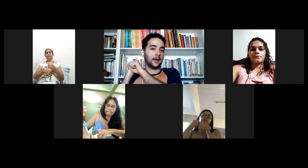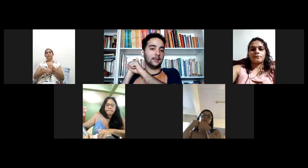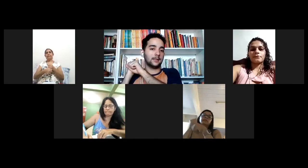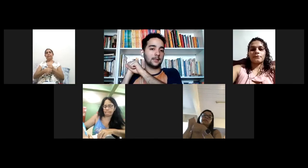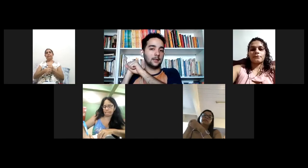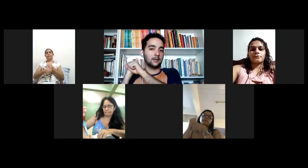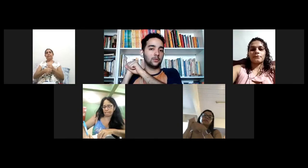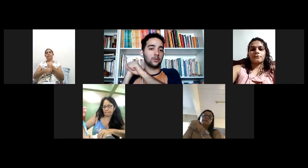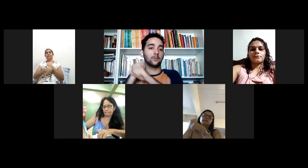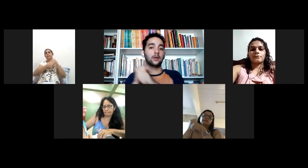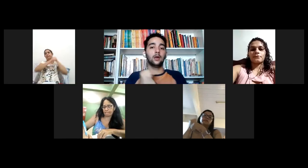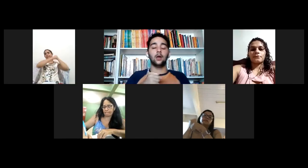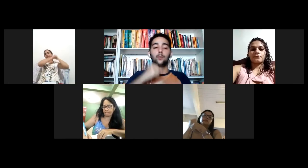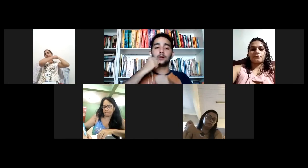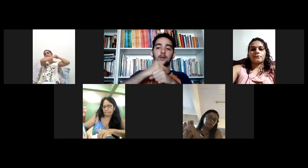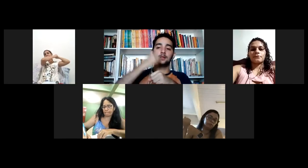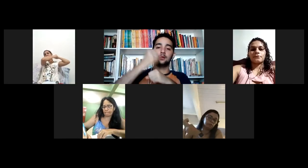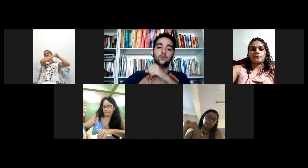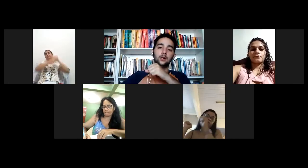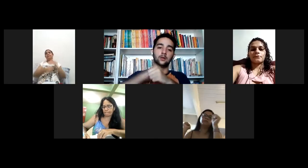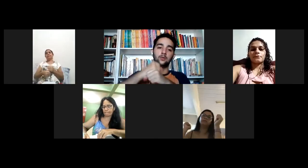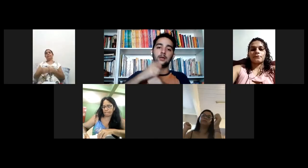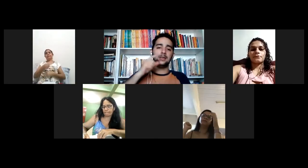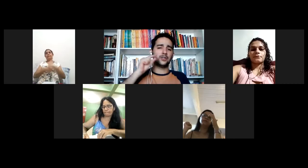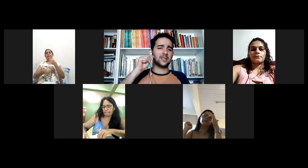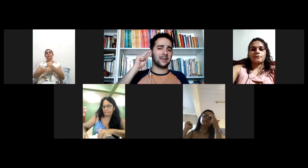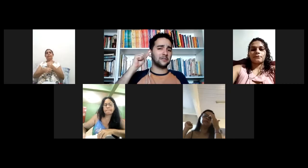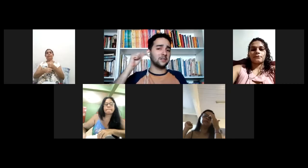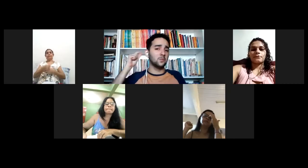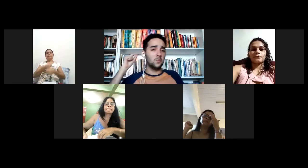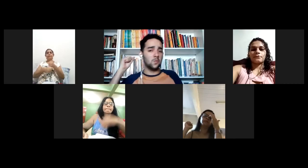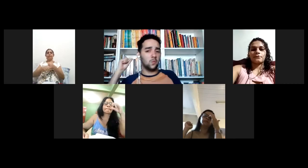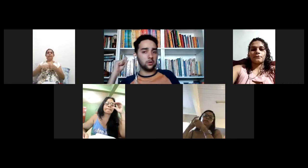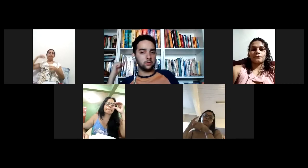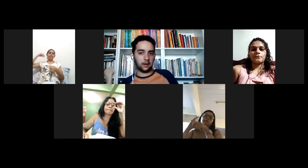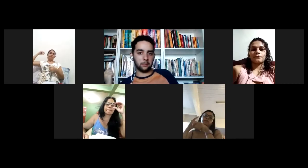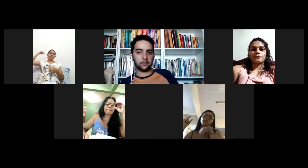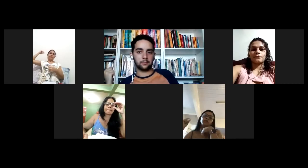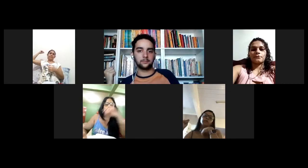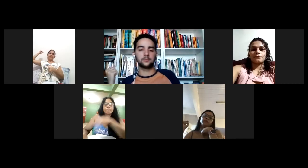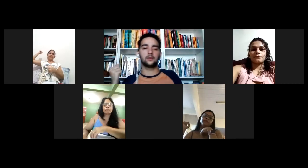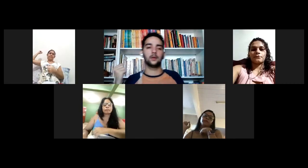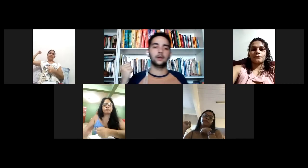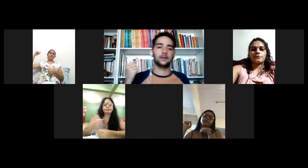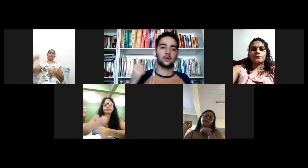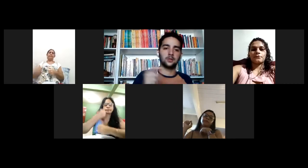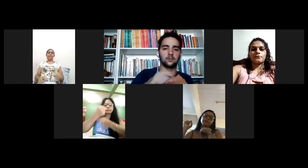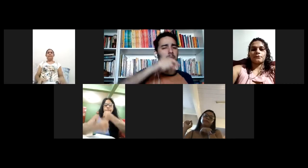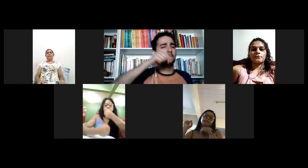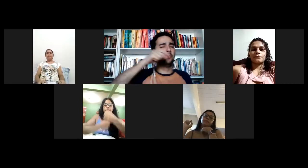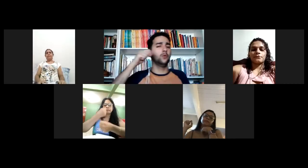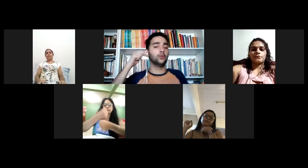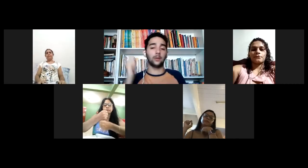para trás, anos. Eu posso fazer um ano e indicar que faz muito tempo. Também tem essa